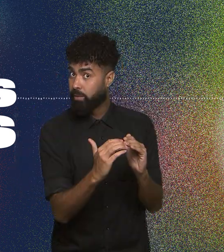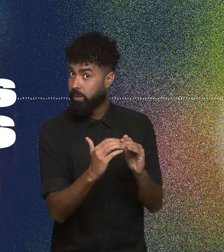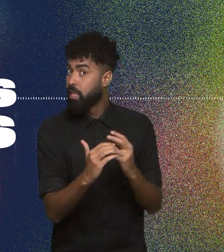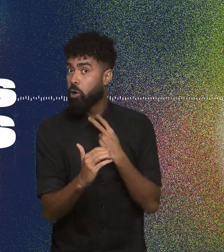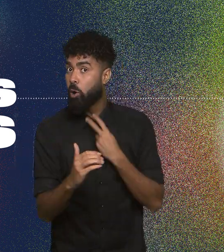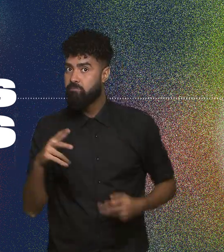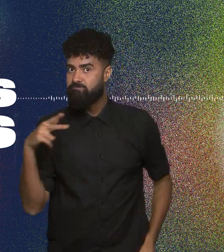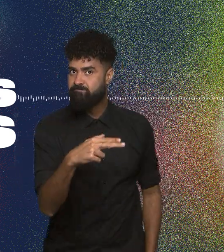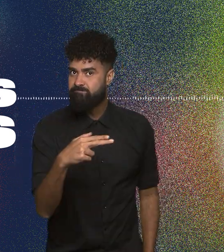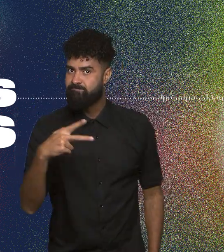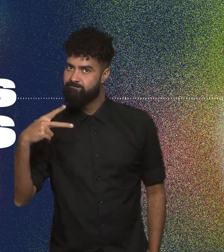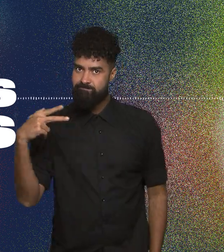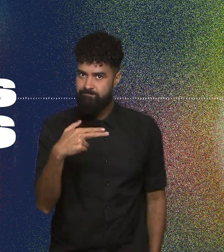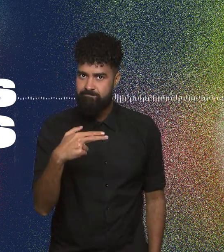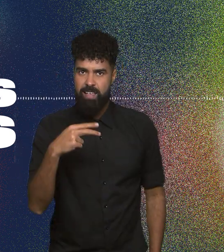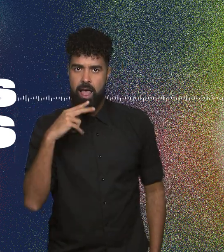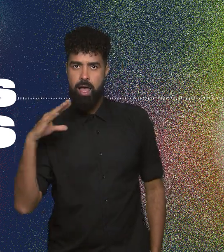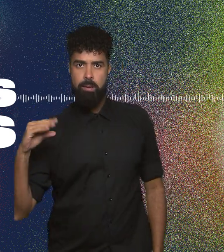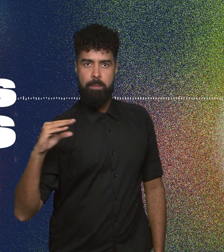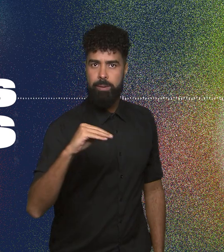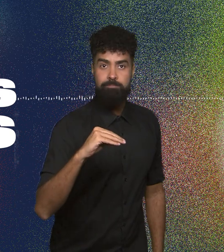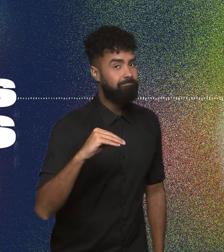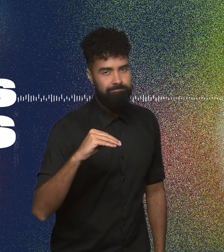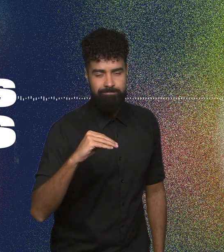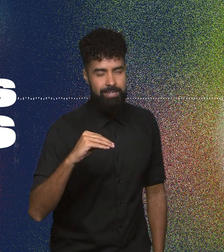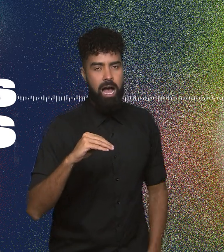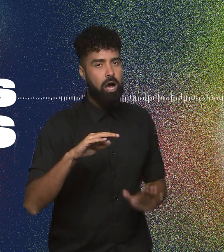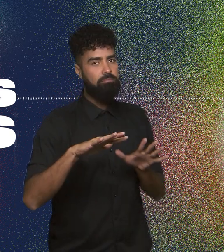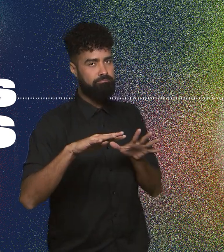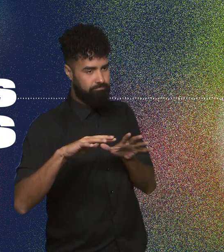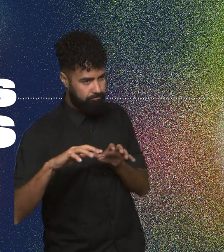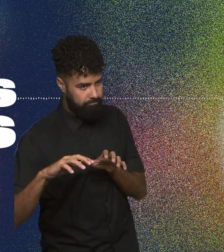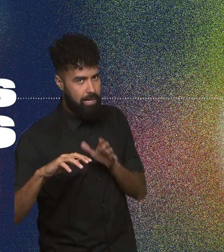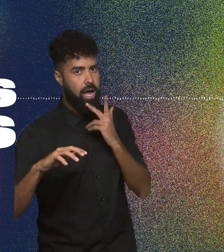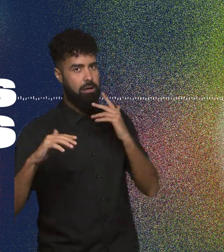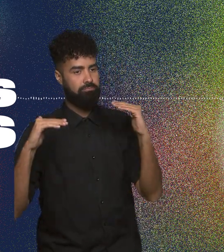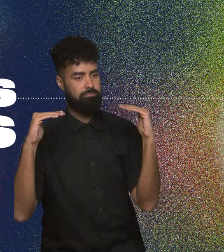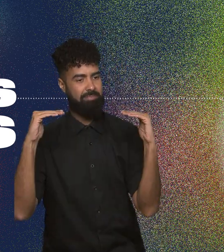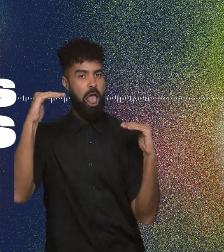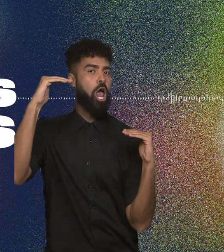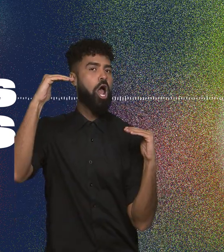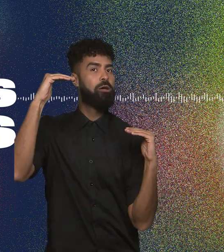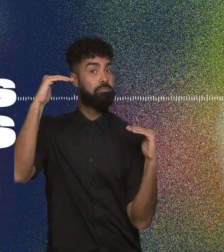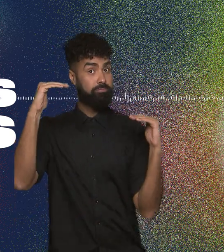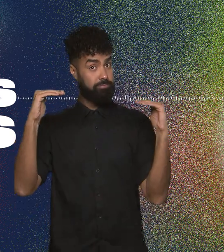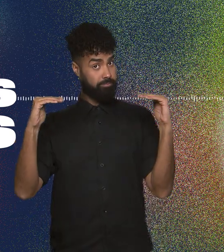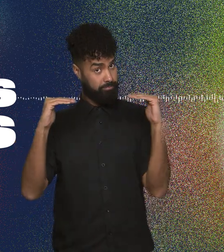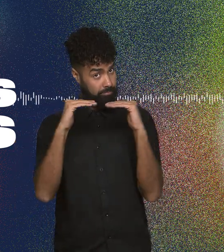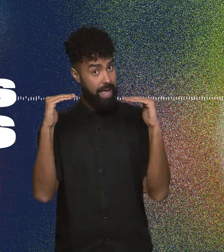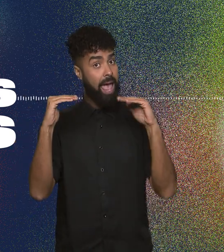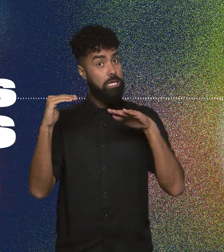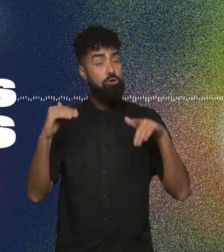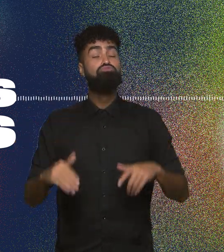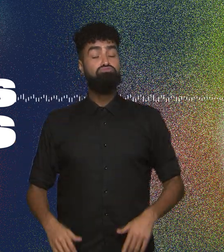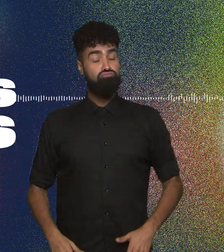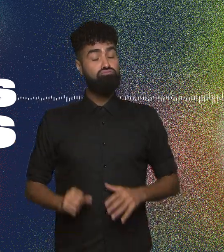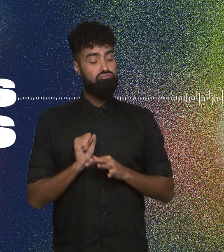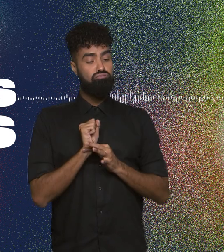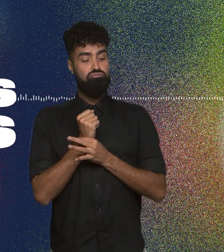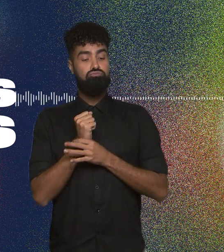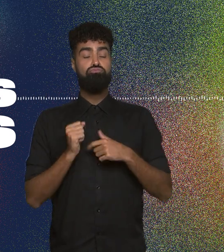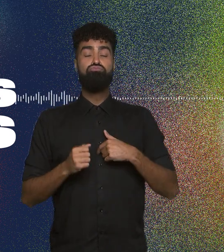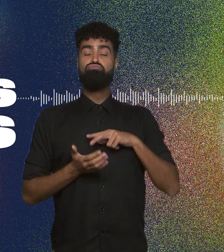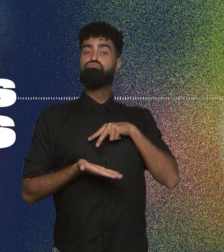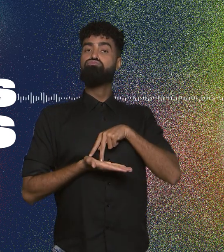retrucando, né? A gente solicita que se ofereça o máximo de horizontalidade possível, né? Para que as crianças se sintam seguras nesse sentido,